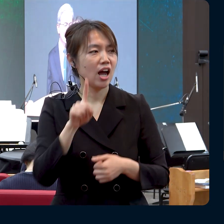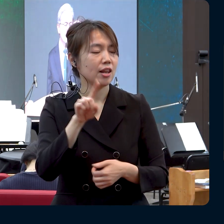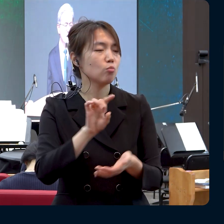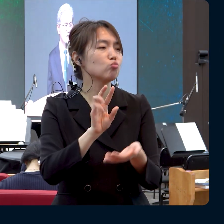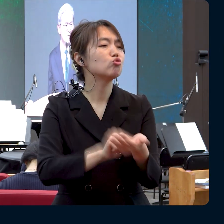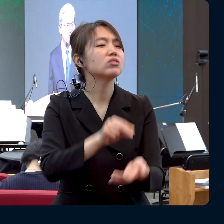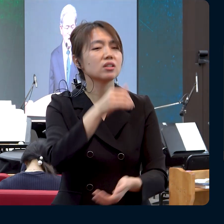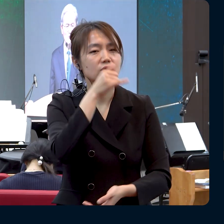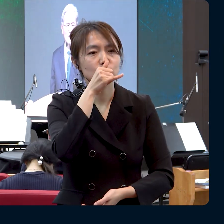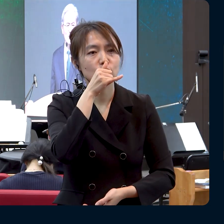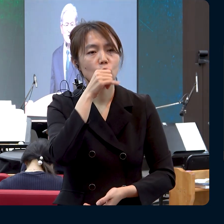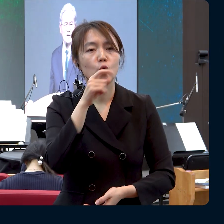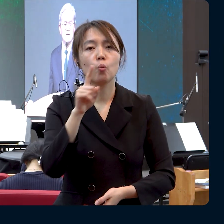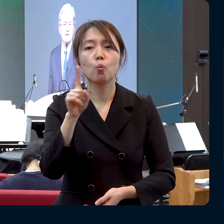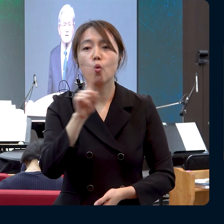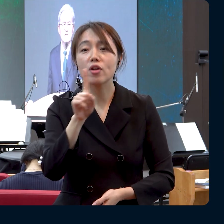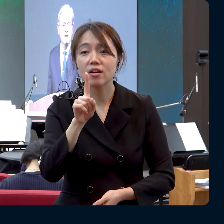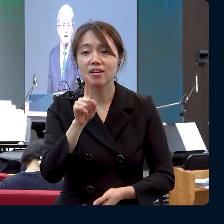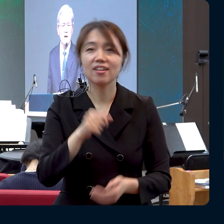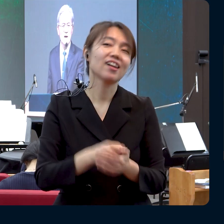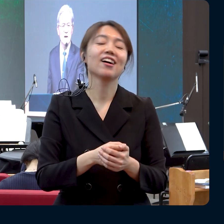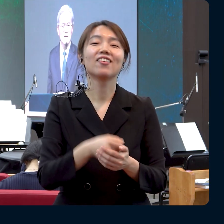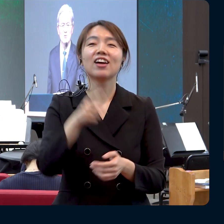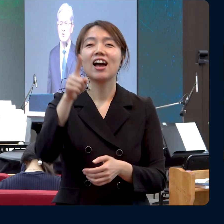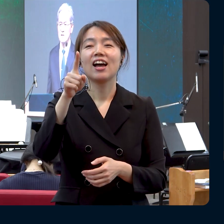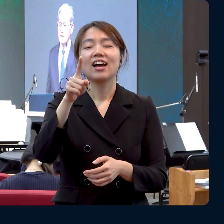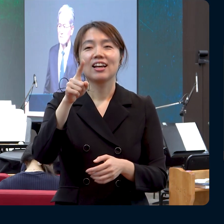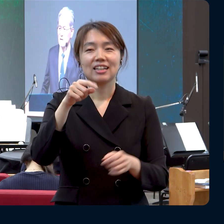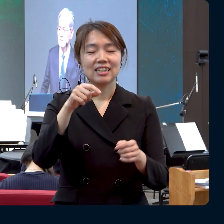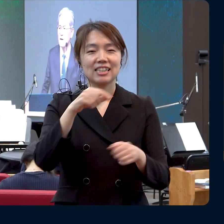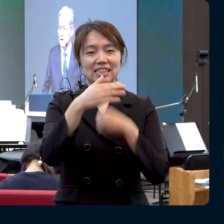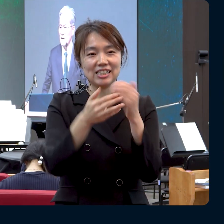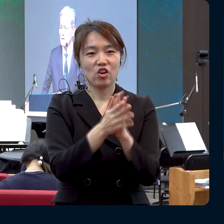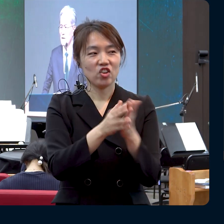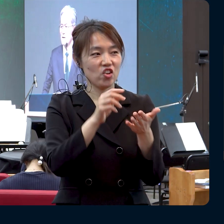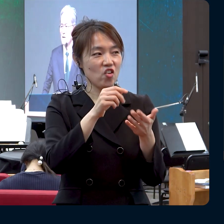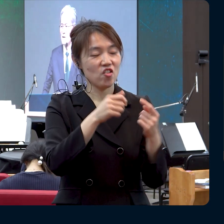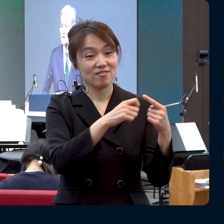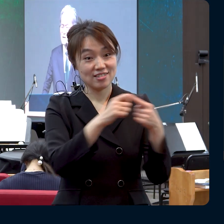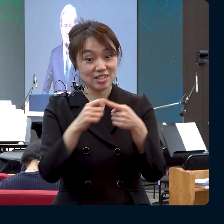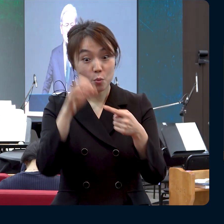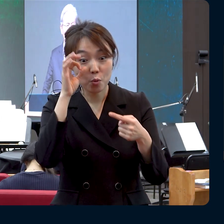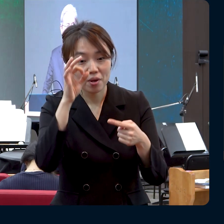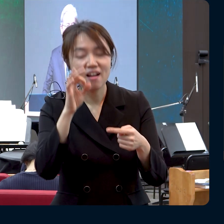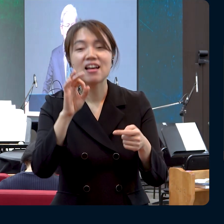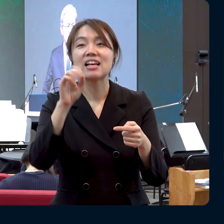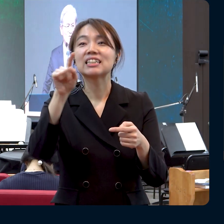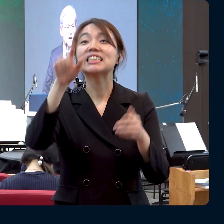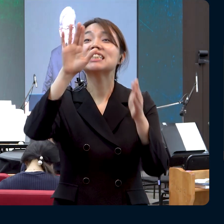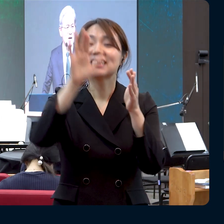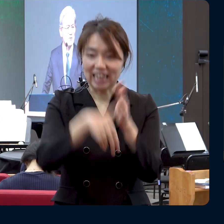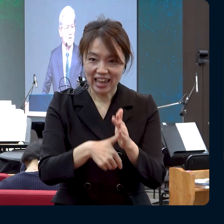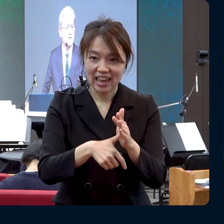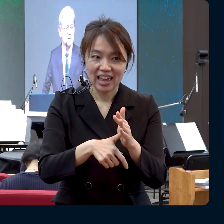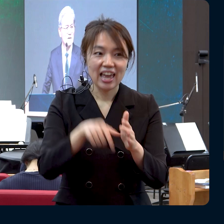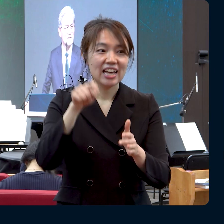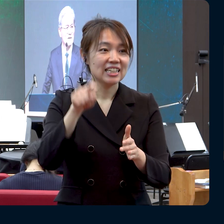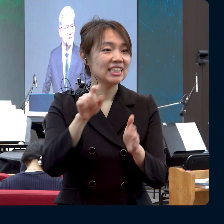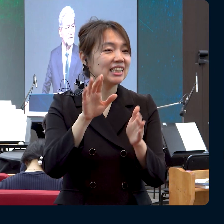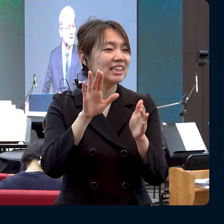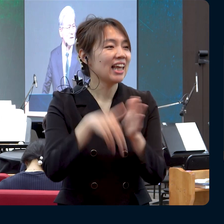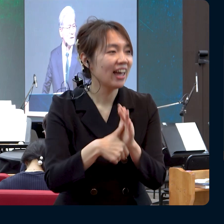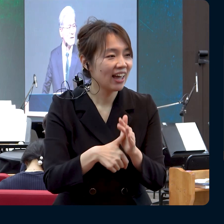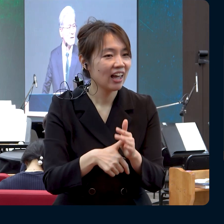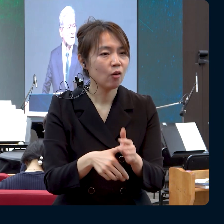말씀 보니까 자꾸 나오는 게 그때에 이루어진다는 거예요. 그때에. 이 그때가 우리를 불안하게 하는 거예요.